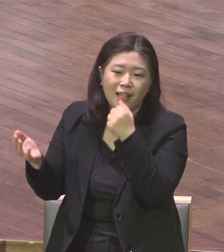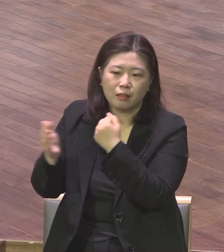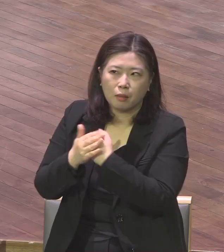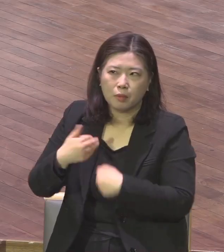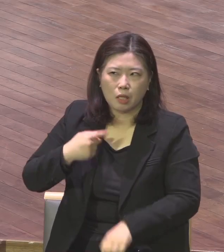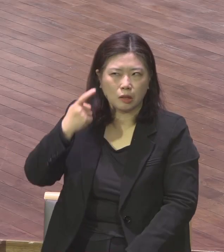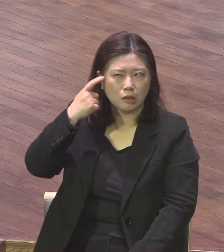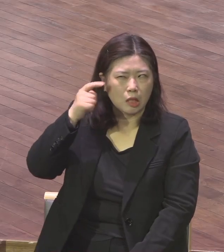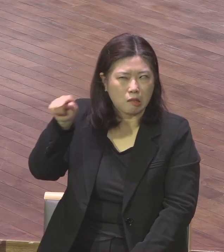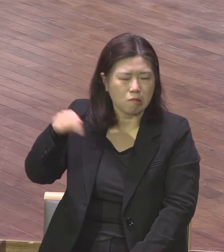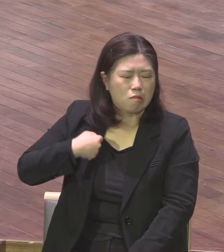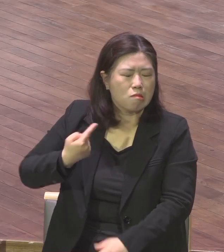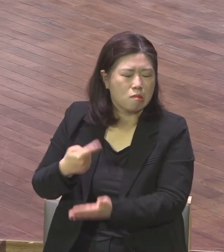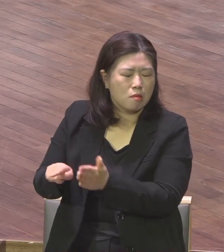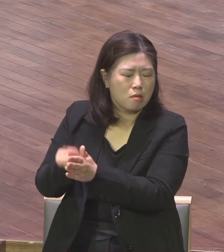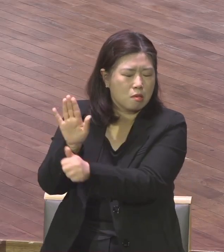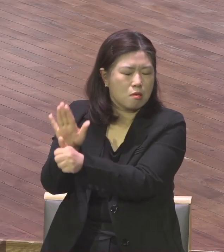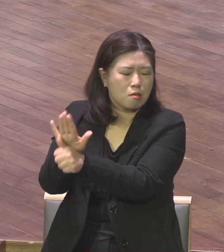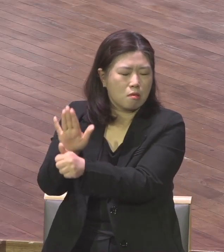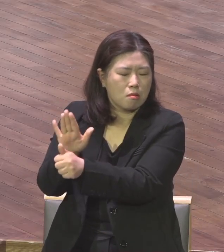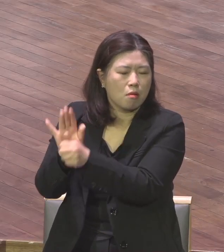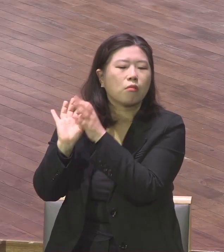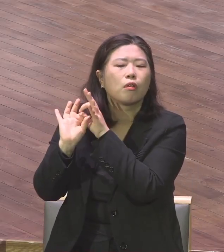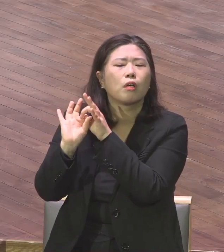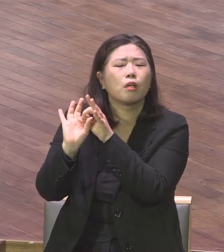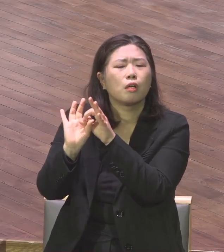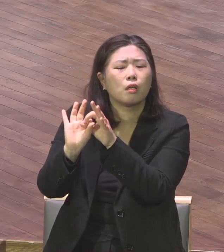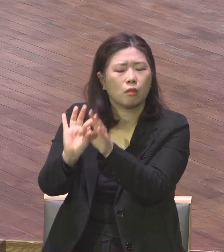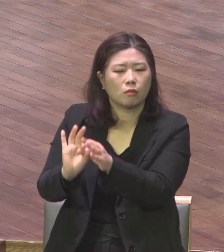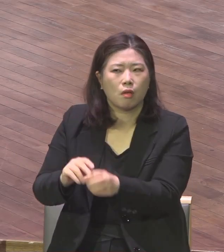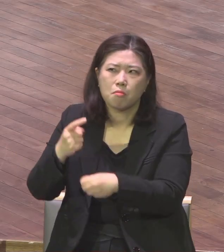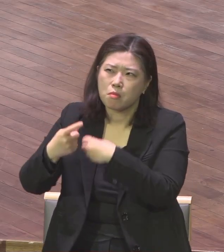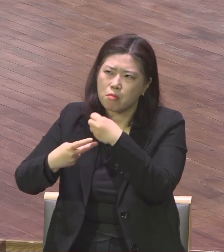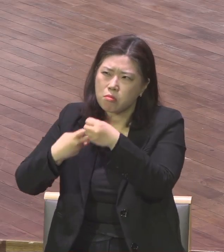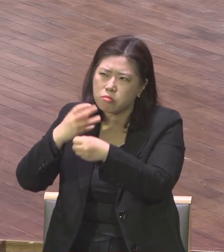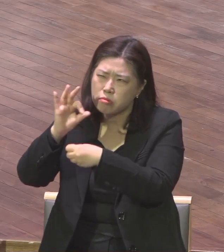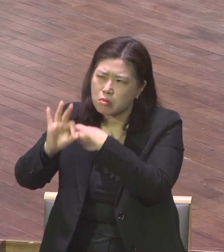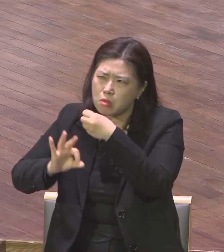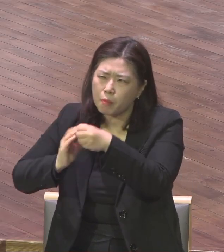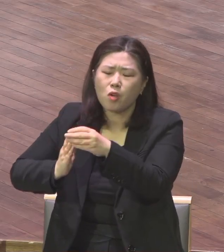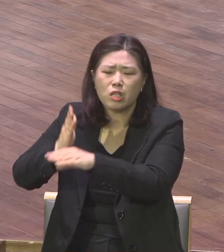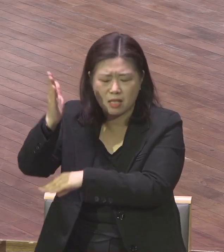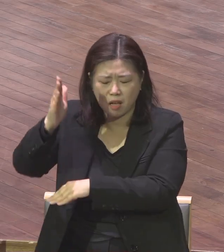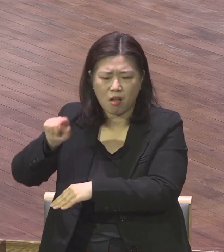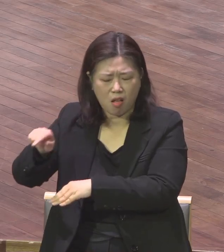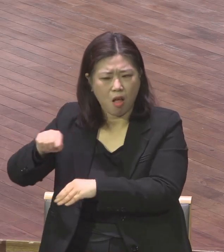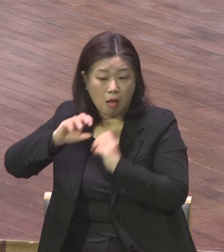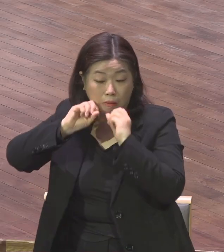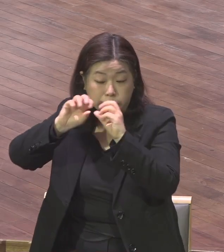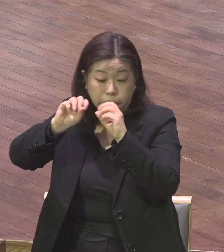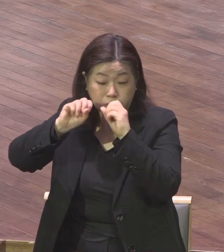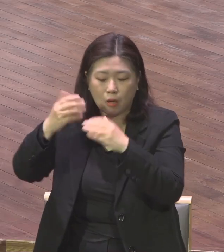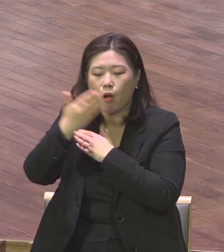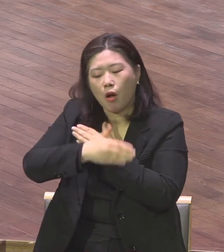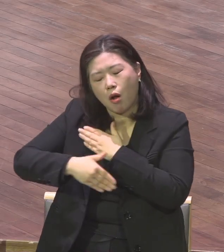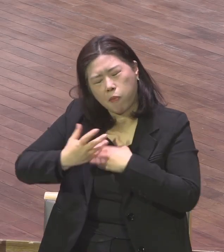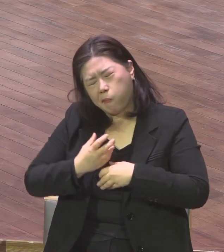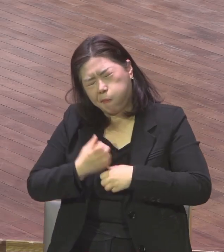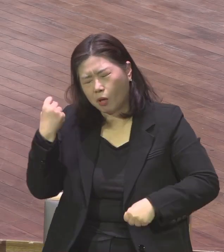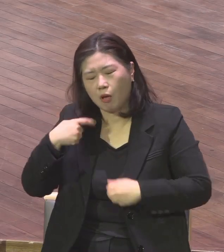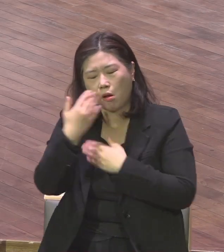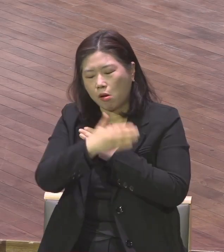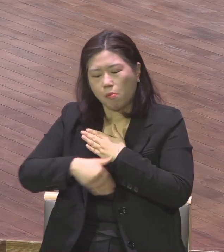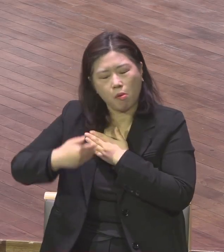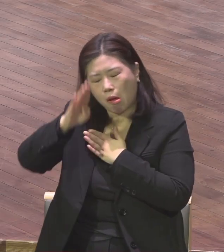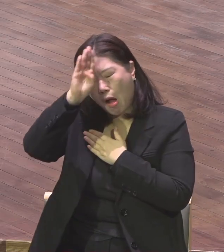어마어마한 캐파 그 한 30년 사역했기 선교했기 때문에 탄자니아 제가 가봤는데 엄청난 현장이에요. 뭐 학교 무태 해가지고